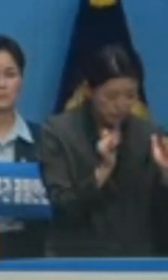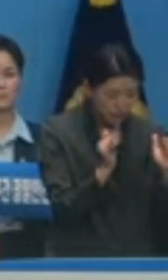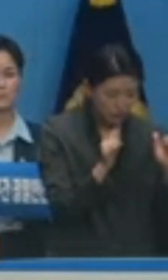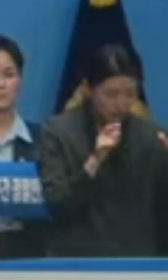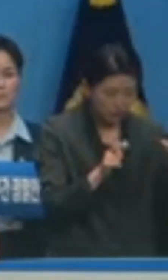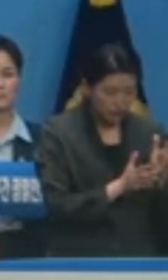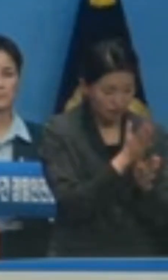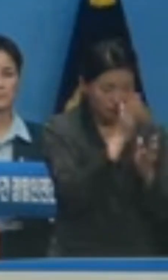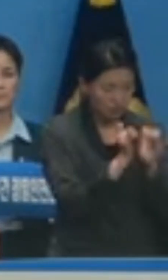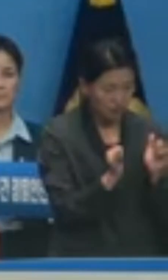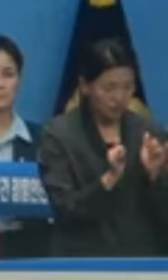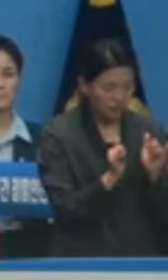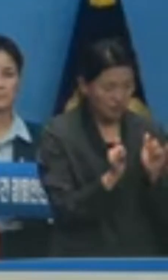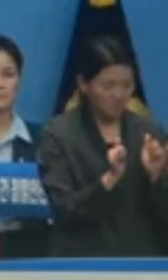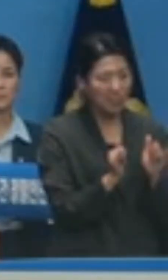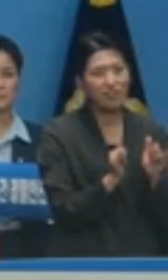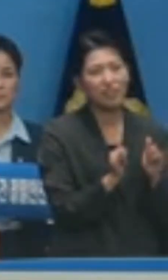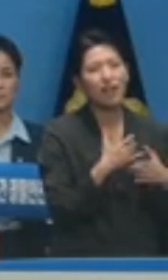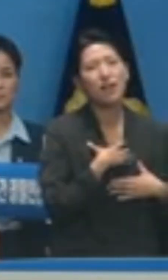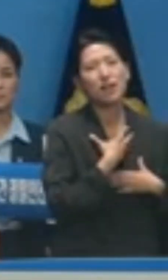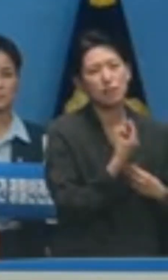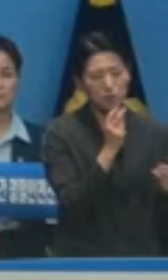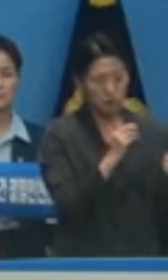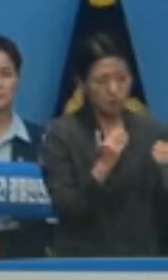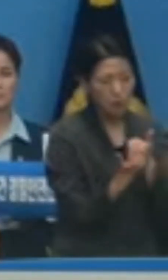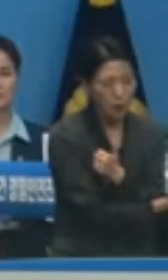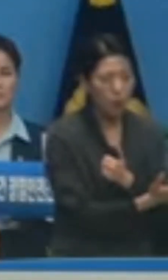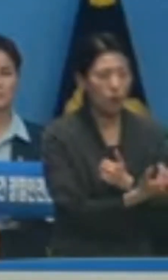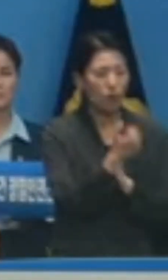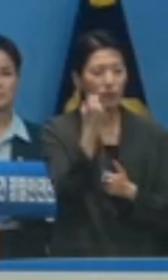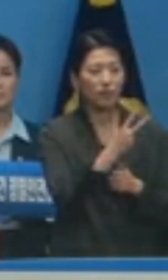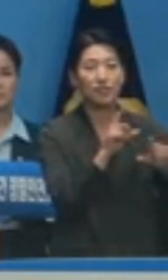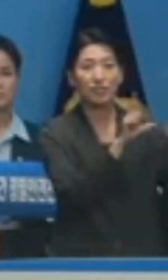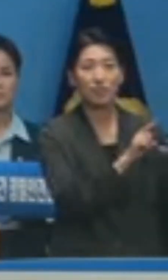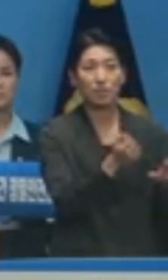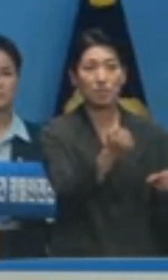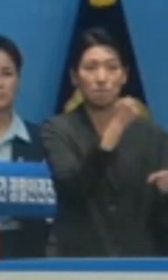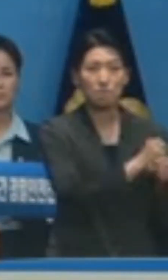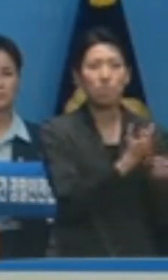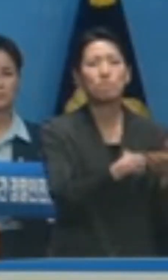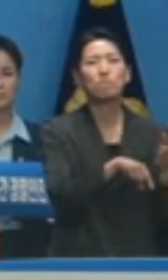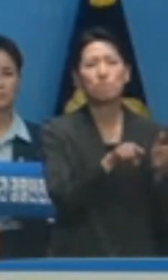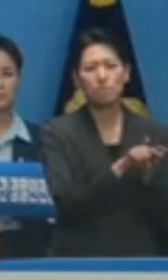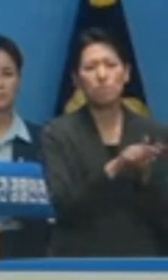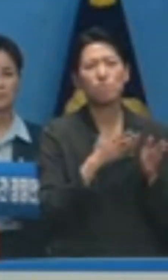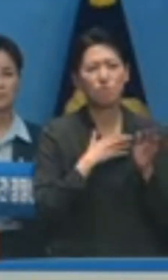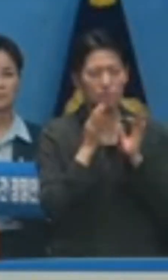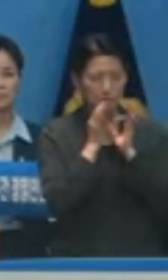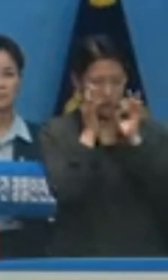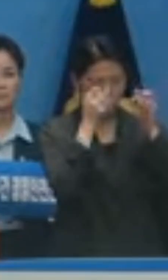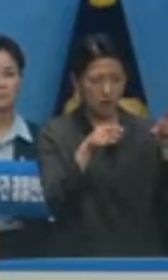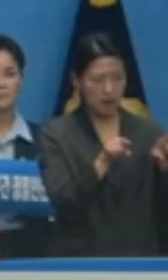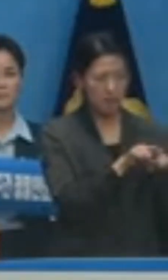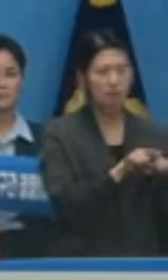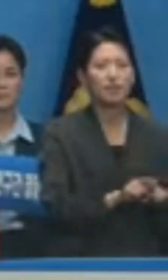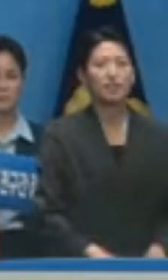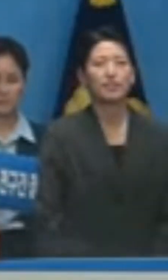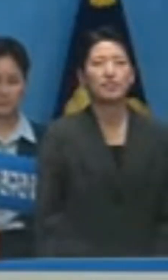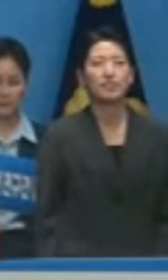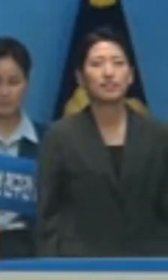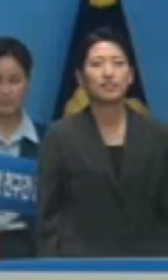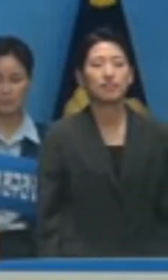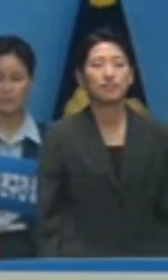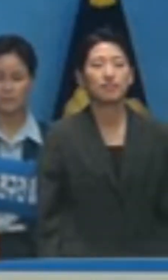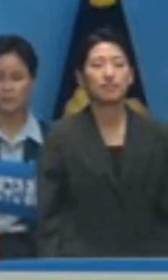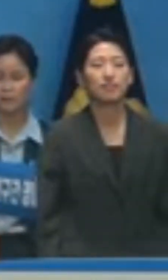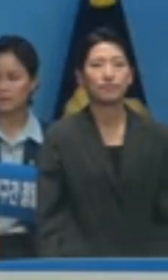그리고 피해 주민들이 하루빨리 평화로운 일상을 되찾을 때까지 온 힘을 다해 함께 하겠습니다.